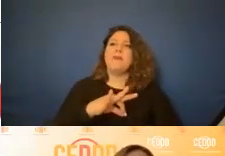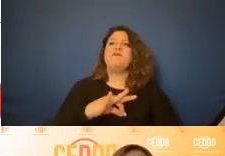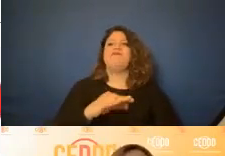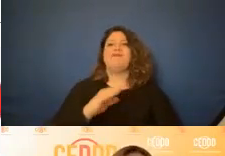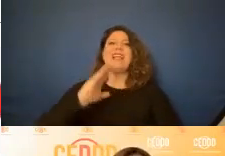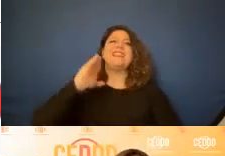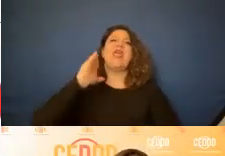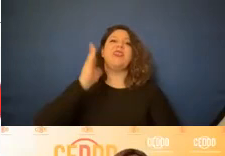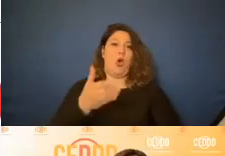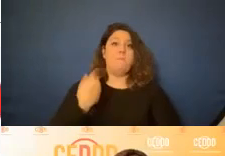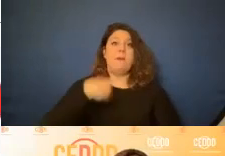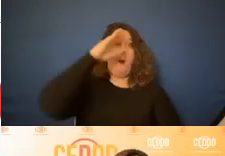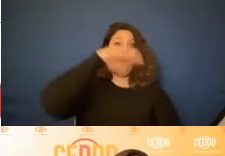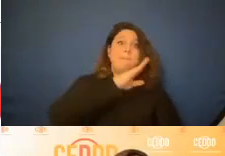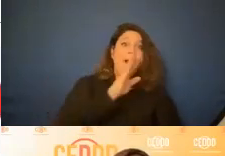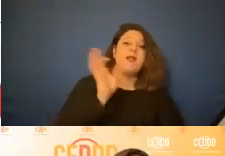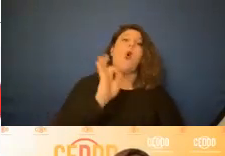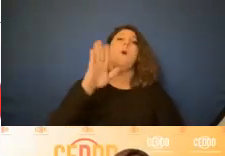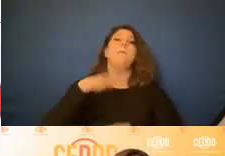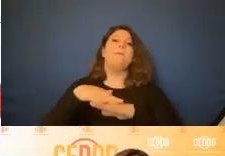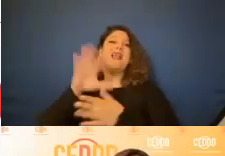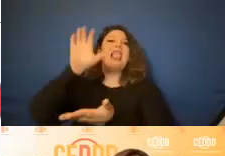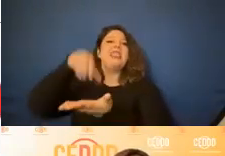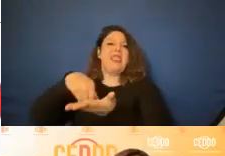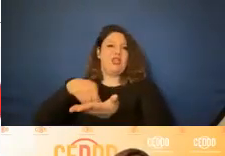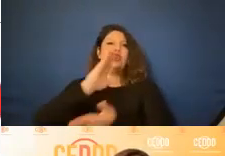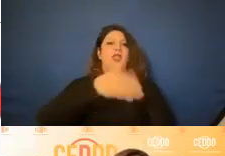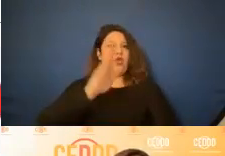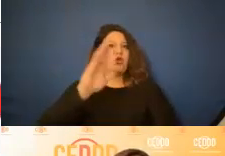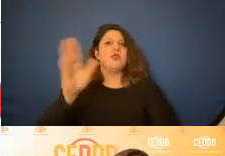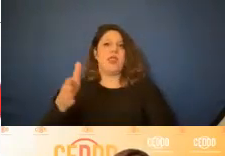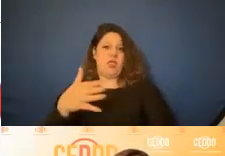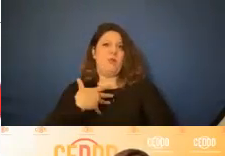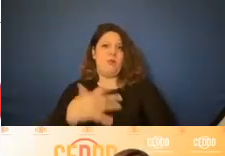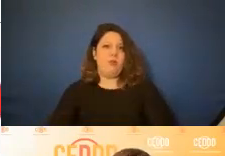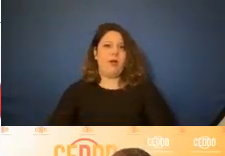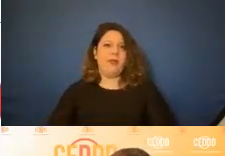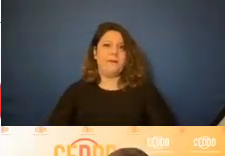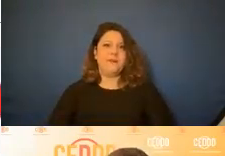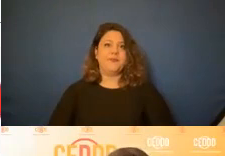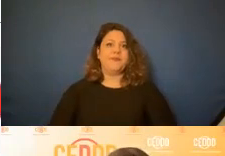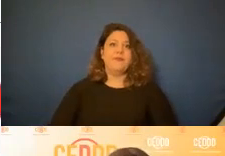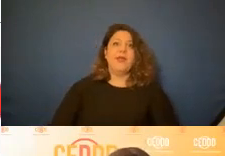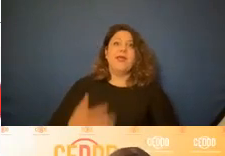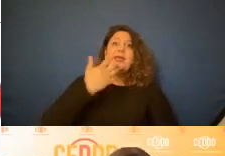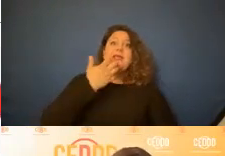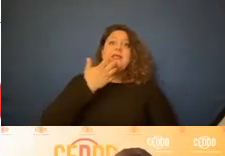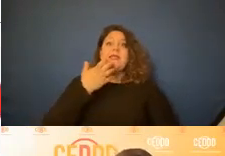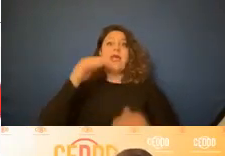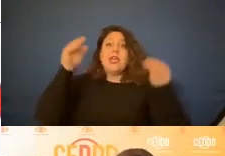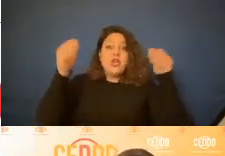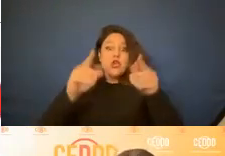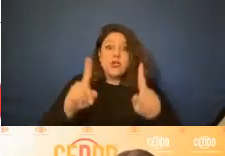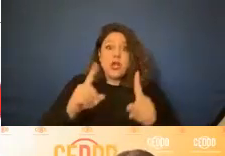tanto para los padres como para los centros de los menores que agreden. Si no se actúan diligentemente ante un caso